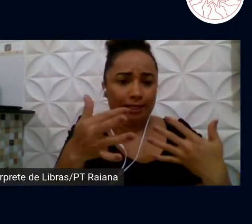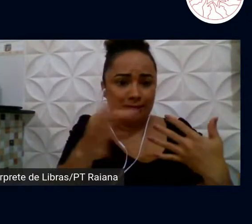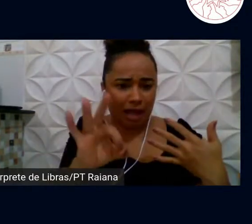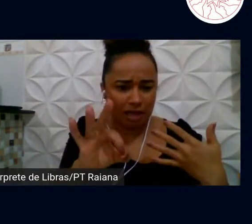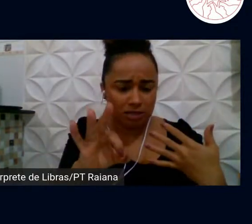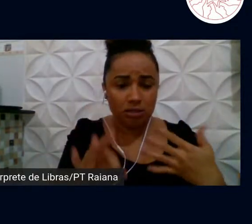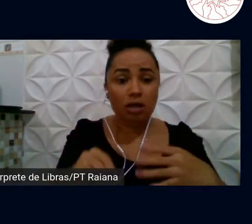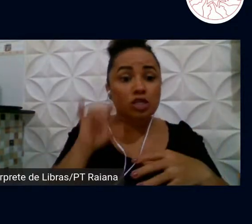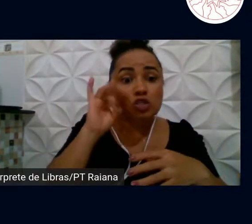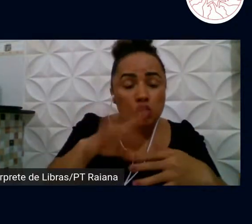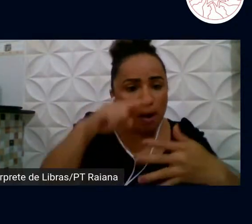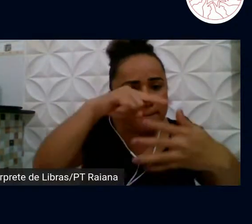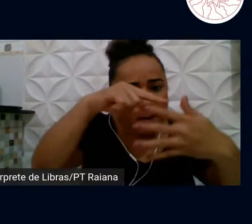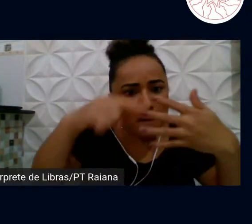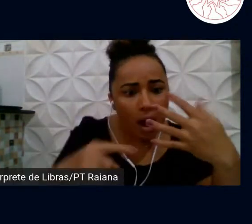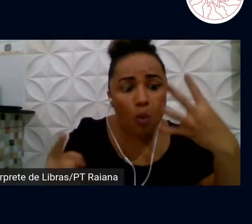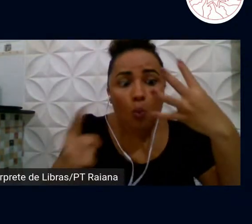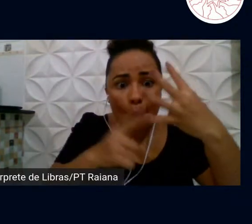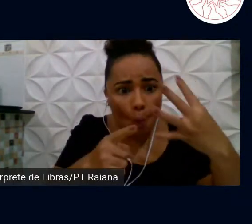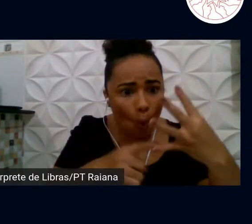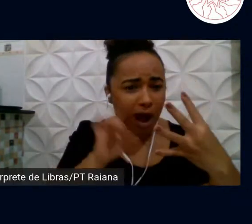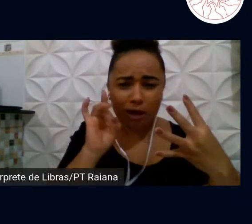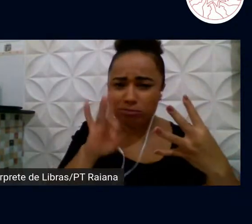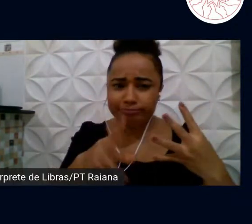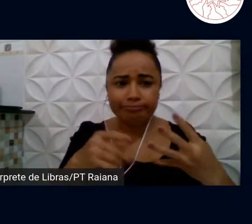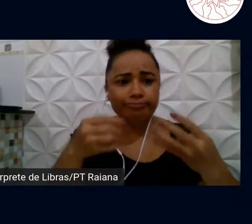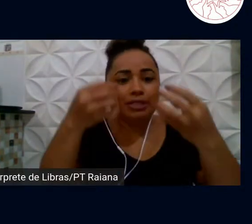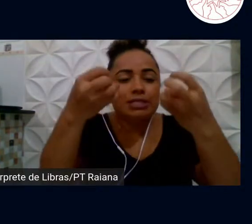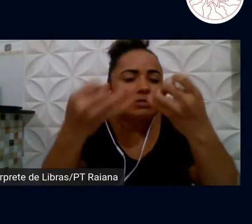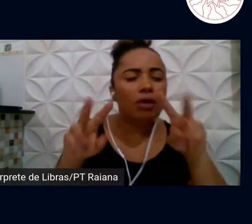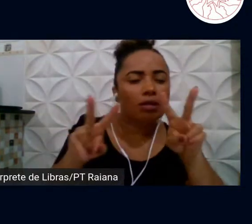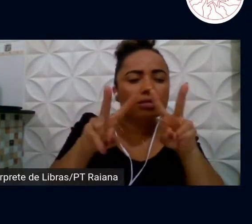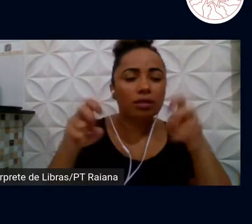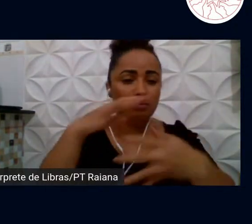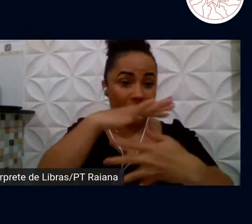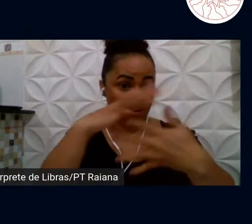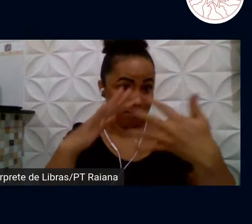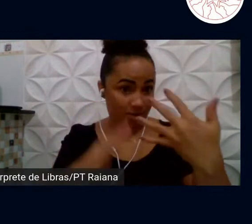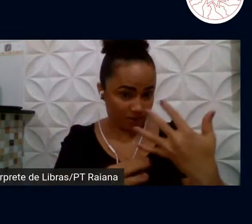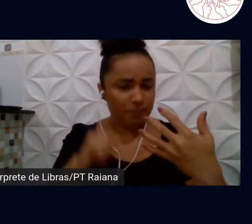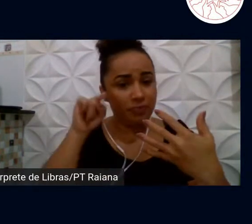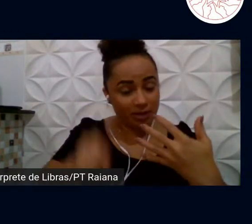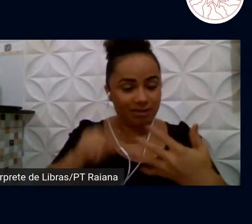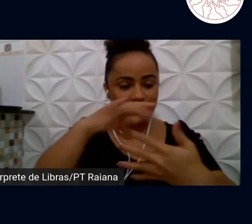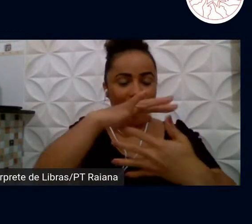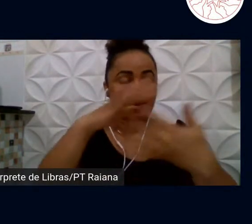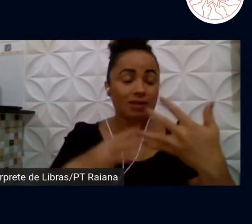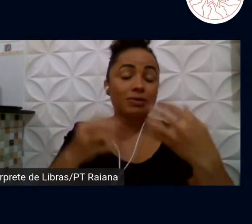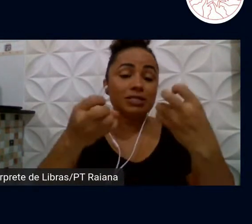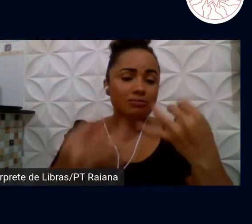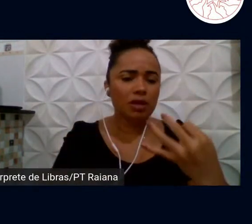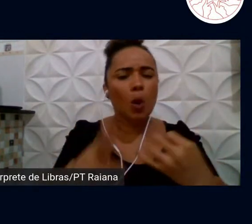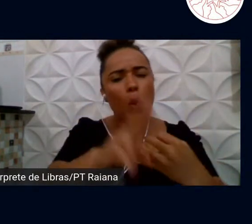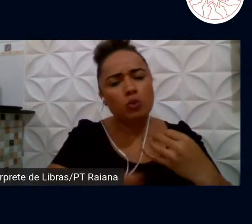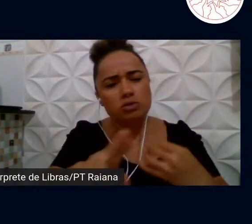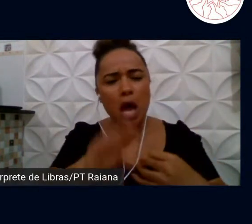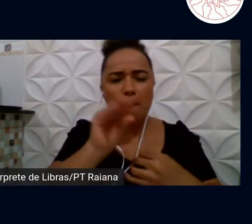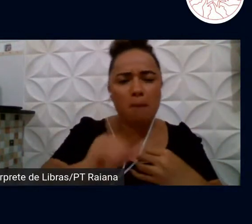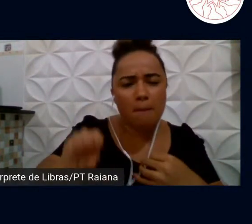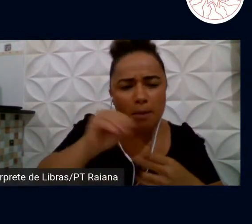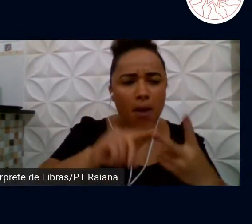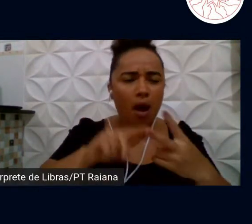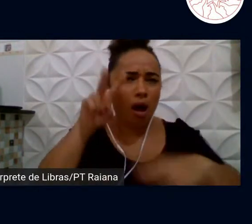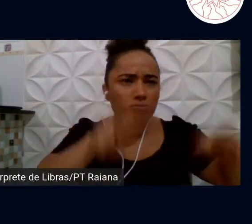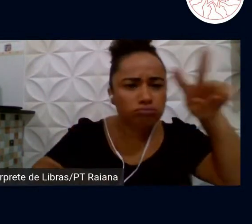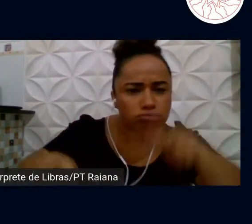nome Libras. Então, na competência quatro diz o seguinte, que é utilizar diferentes linguagens, verbal, oral ou visual